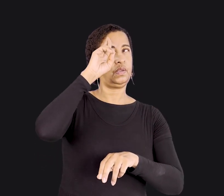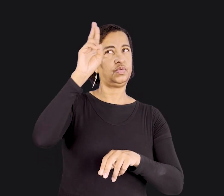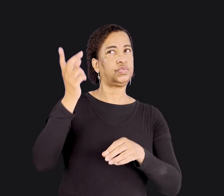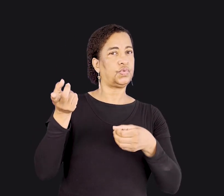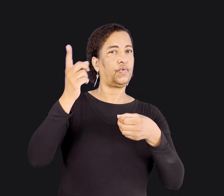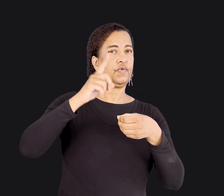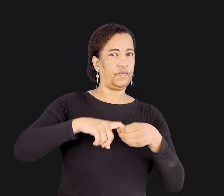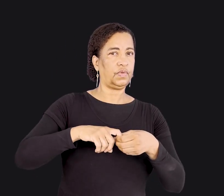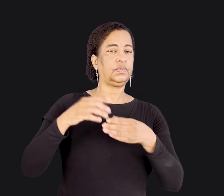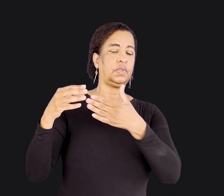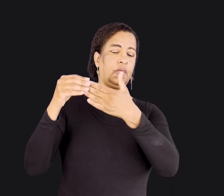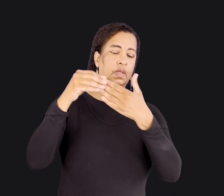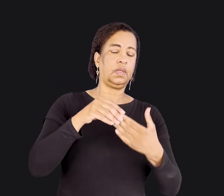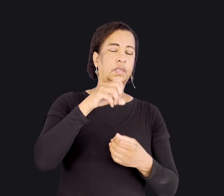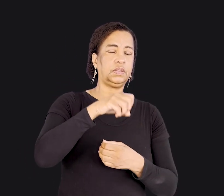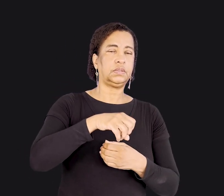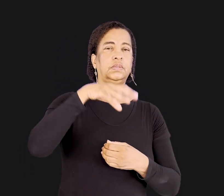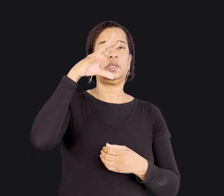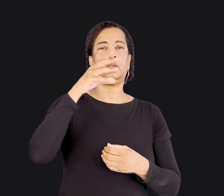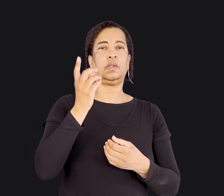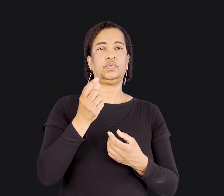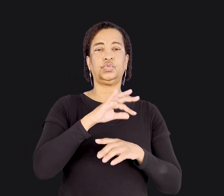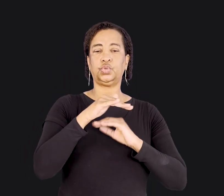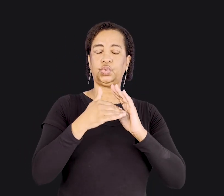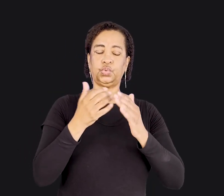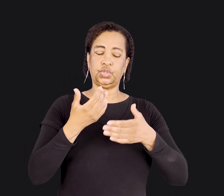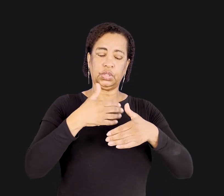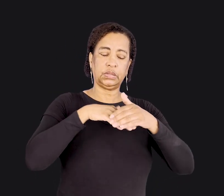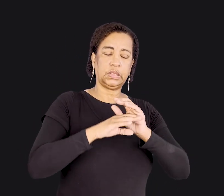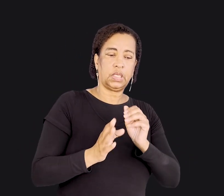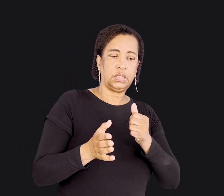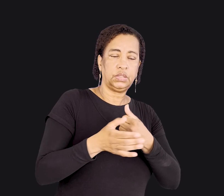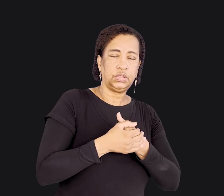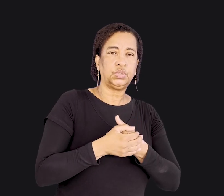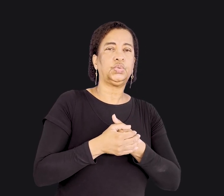venha. Ele trará à luz o que está oculto nas trevas e manifestará